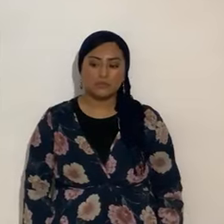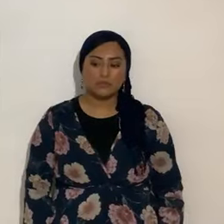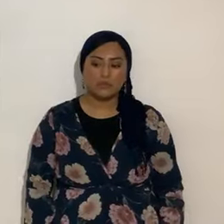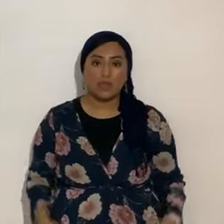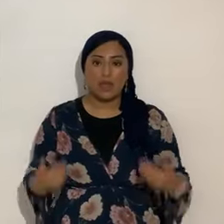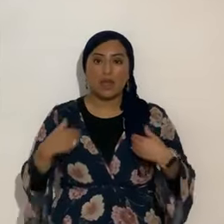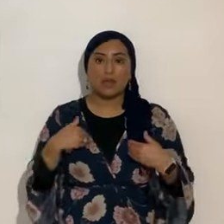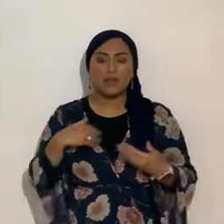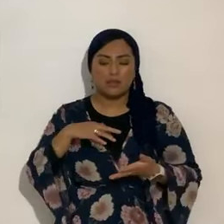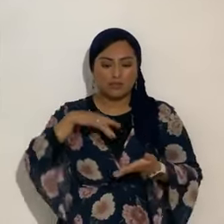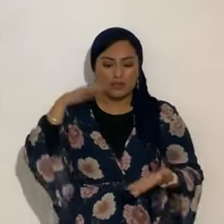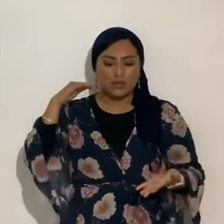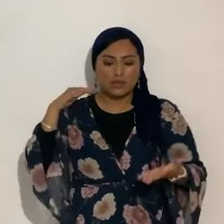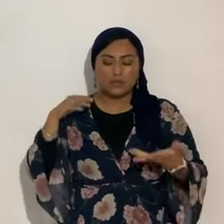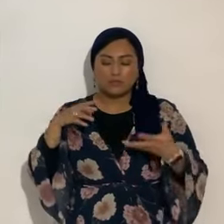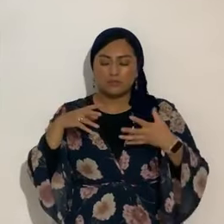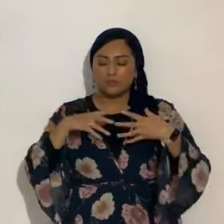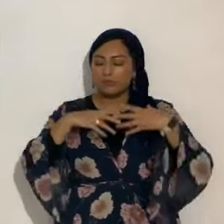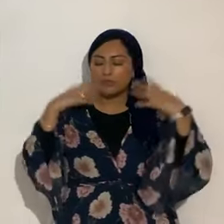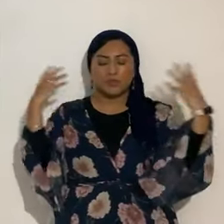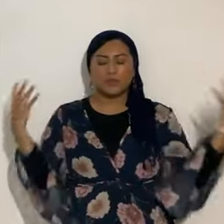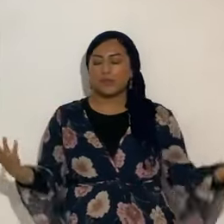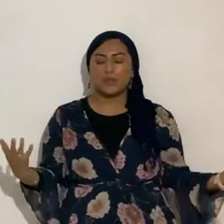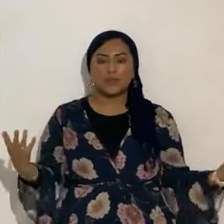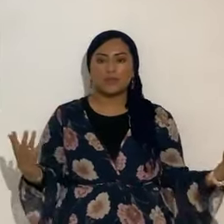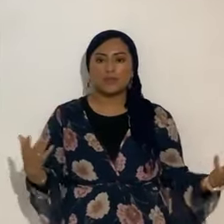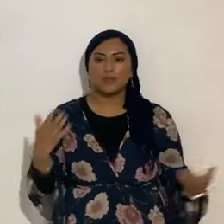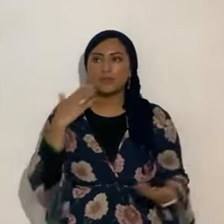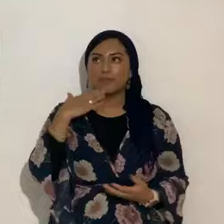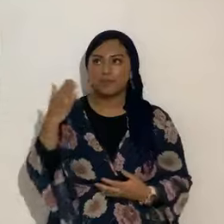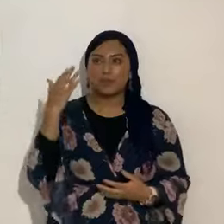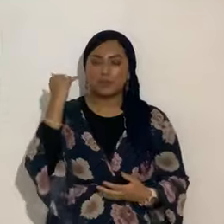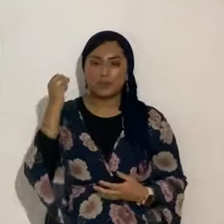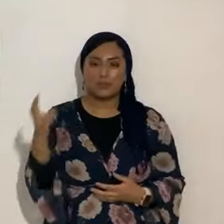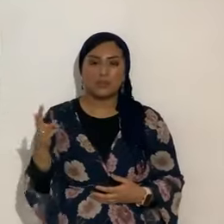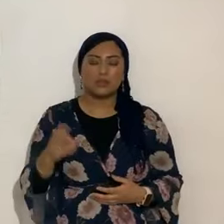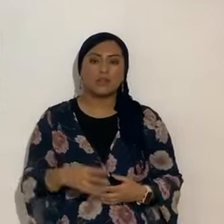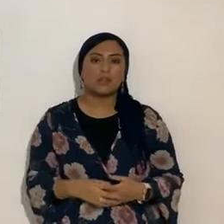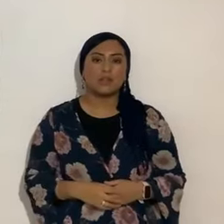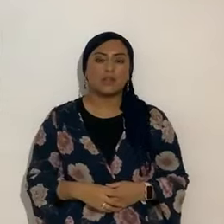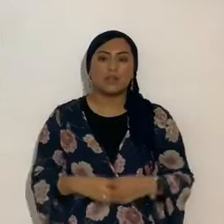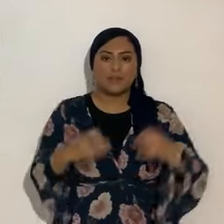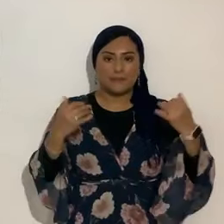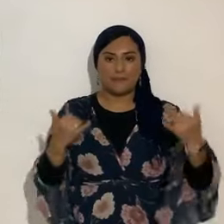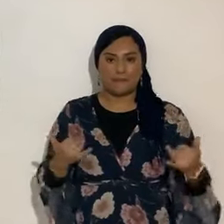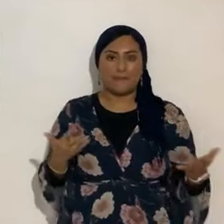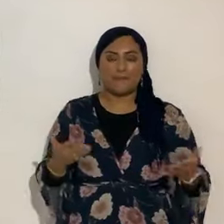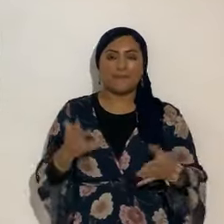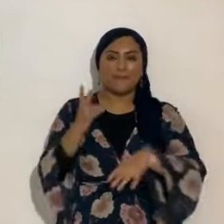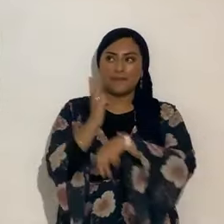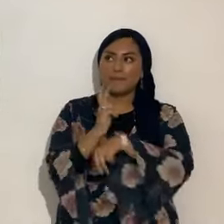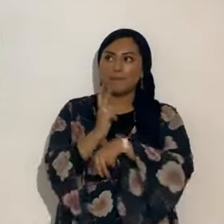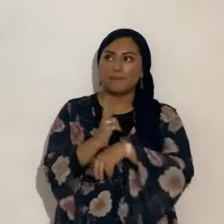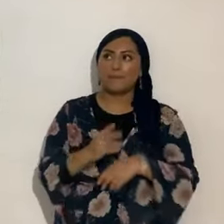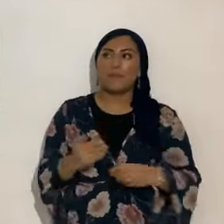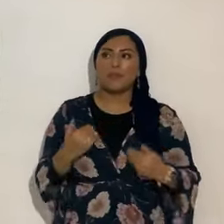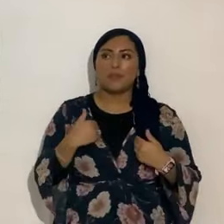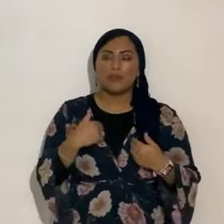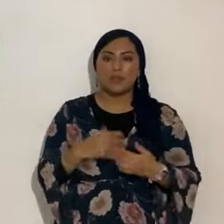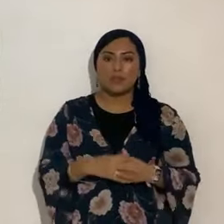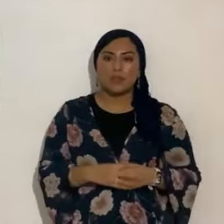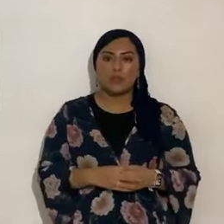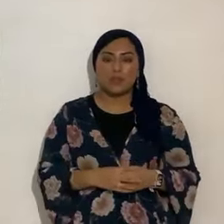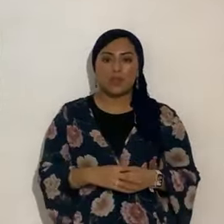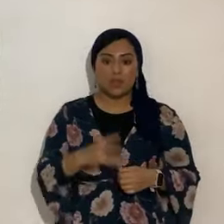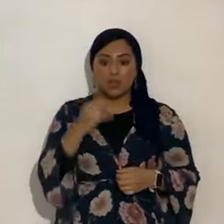hemos estudiado tantas cosas gracias a Yahshua en esta Keilah, ¿sí? Hemos aprendido, y